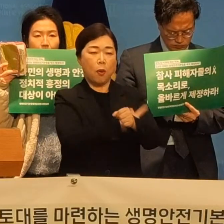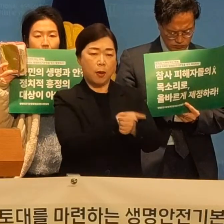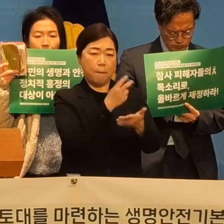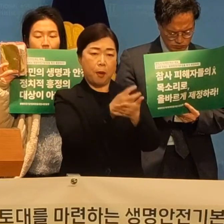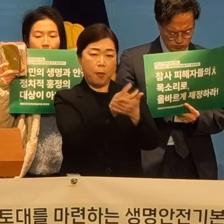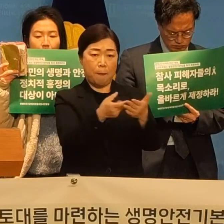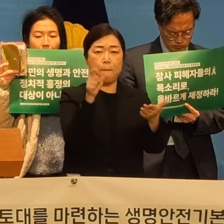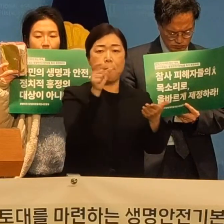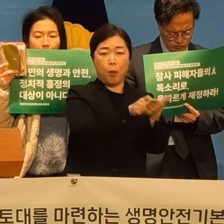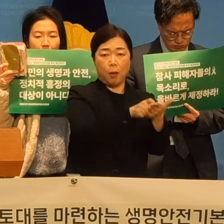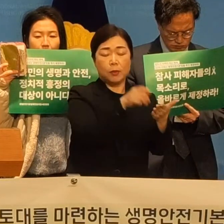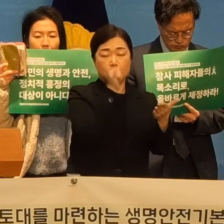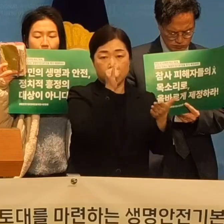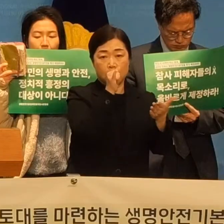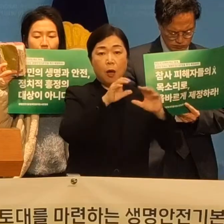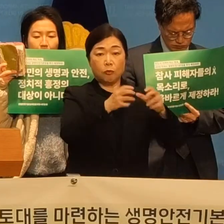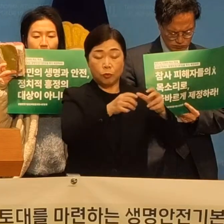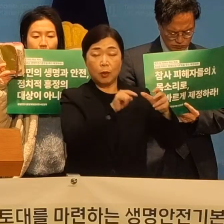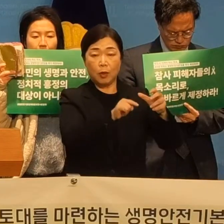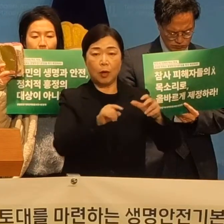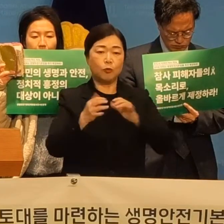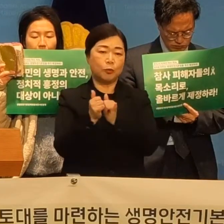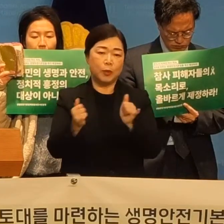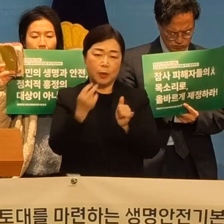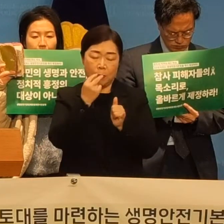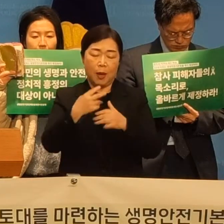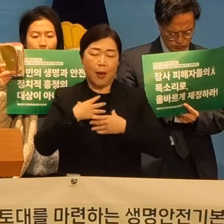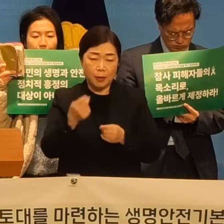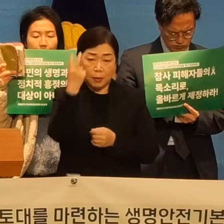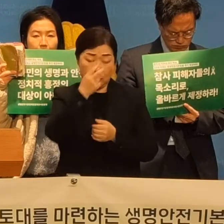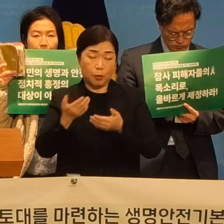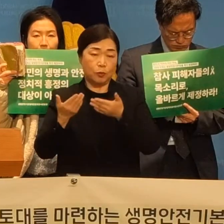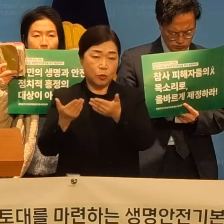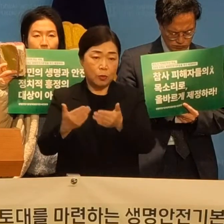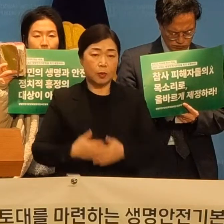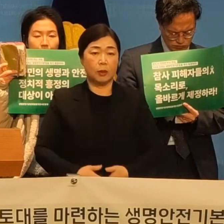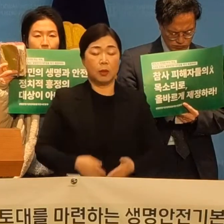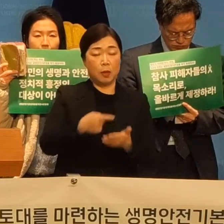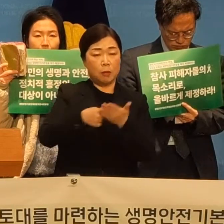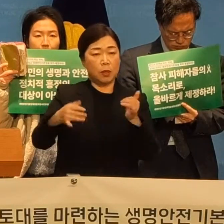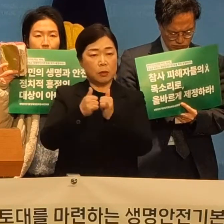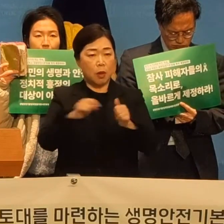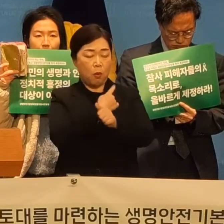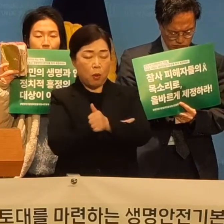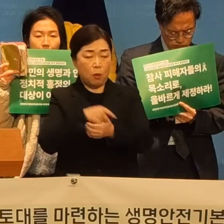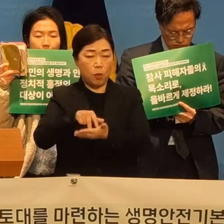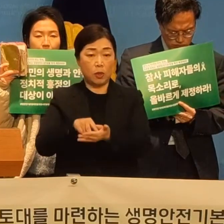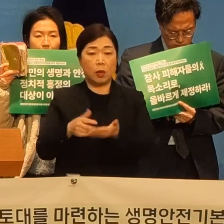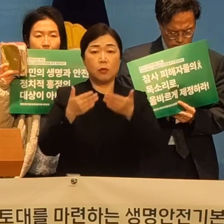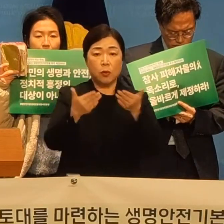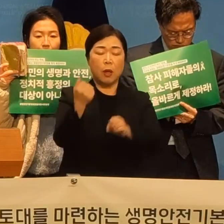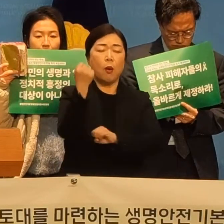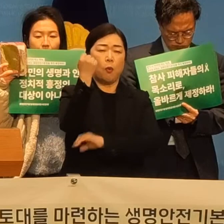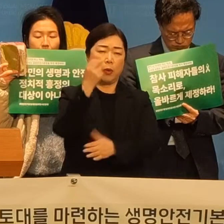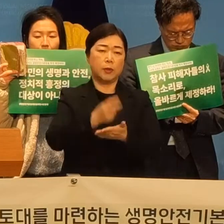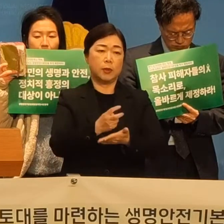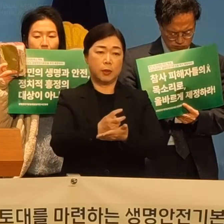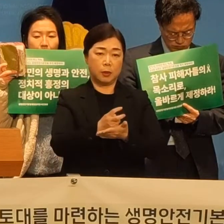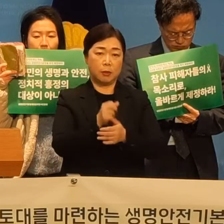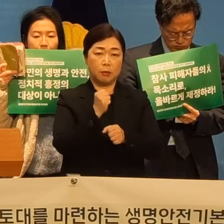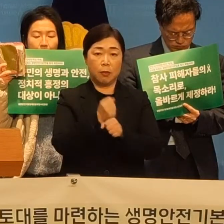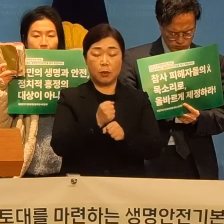국가가 국민의 생명과 안전을 지키고 재난 피해자들의 권리를 보장해야 한다는 원칙을 바로